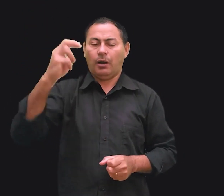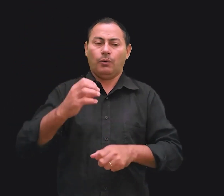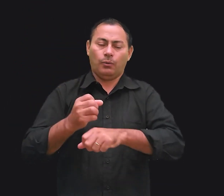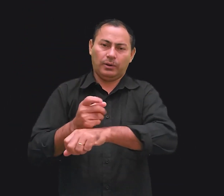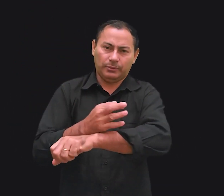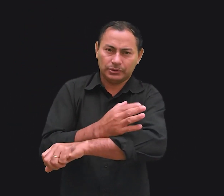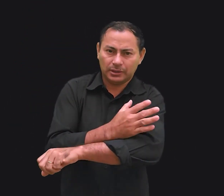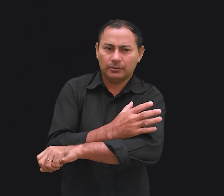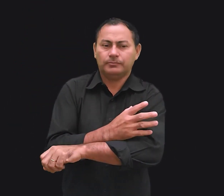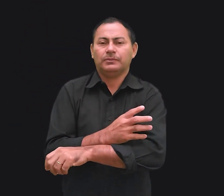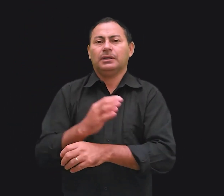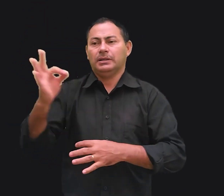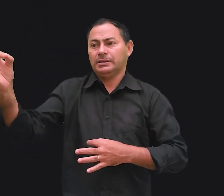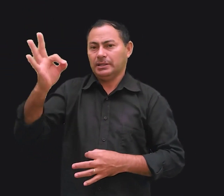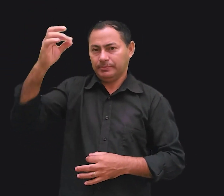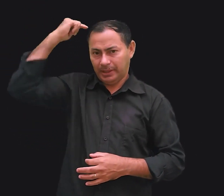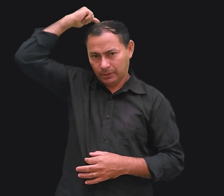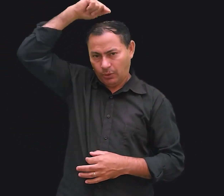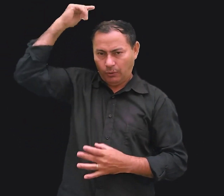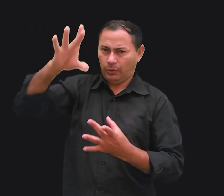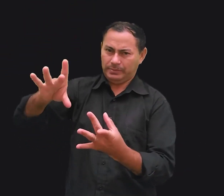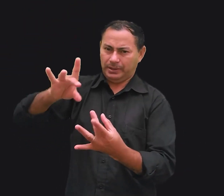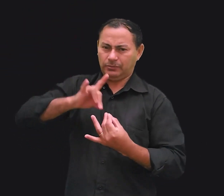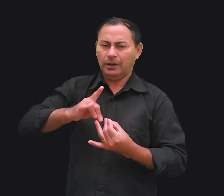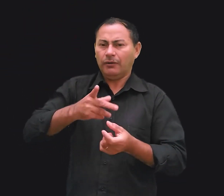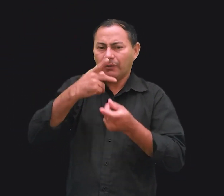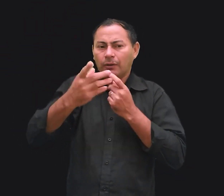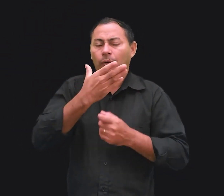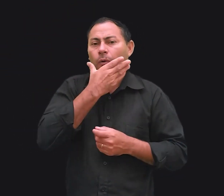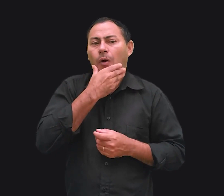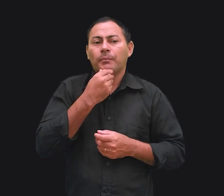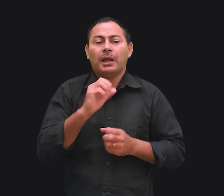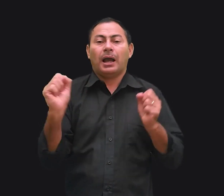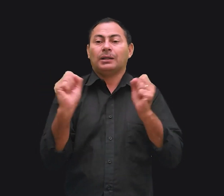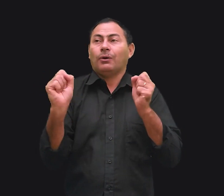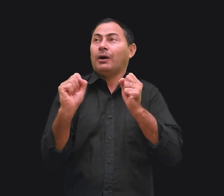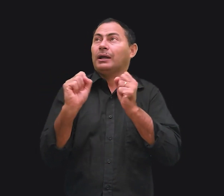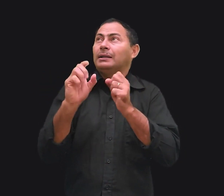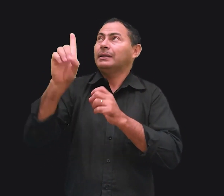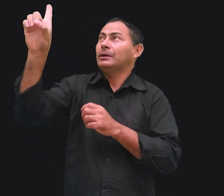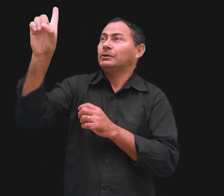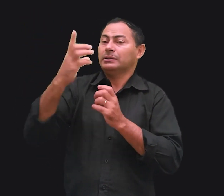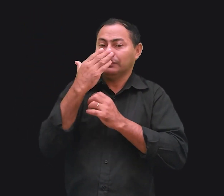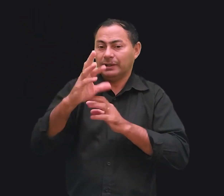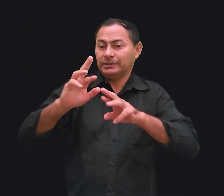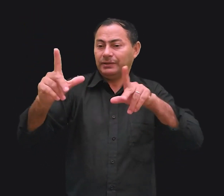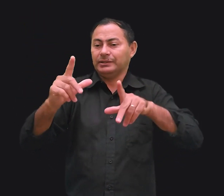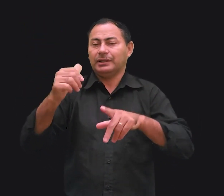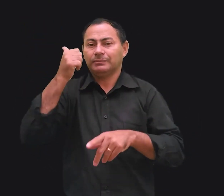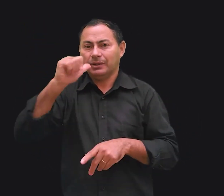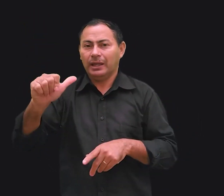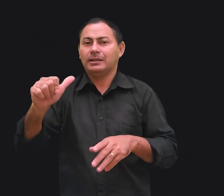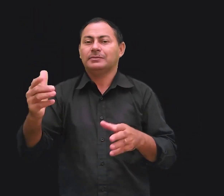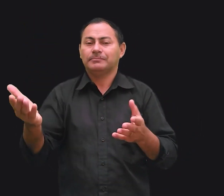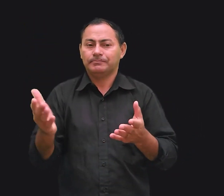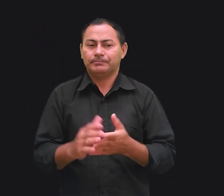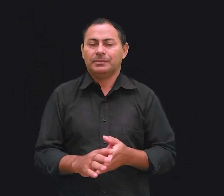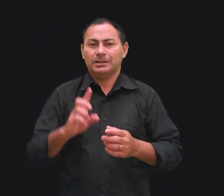intelectuais, emocionais e espirituais. Dizem até que os homens adoram a Deus diferentemente das mulheres.